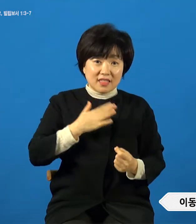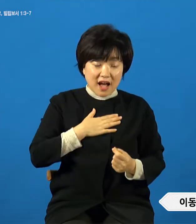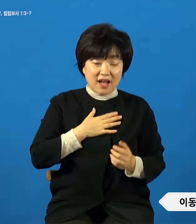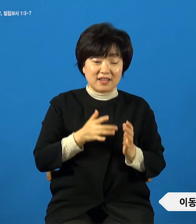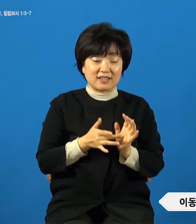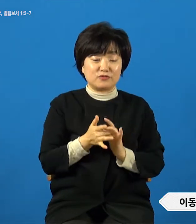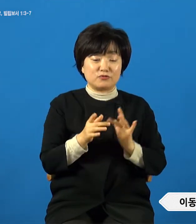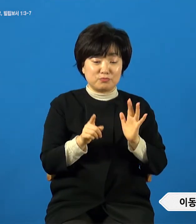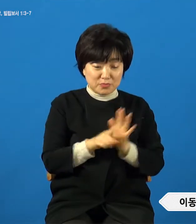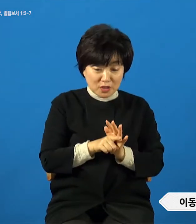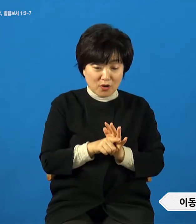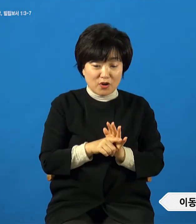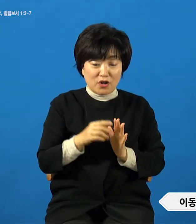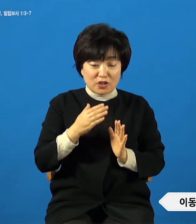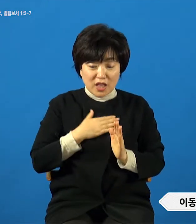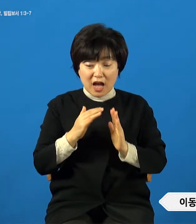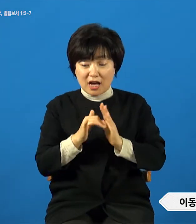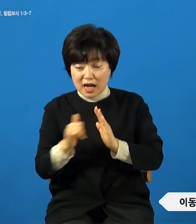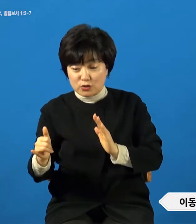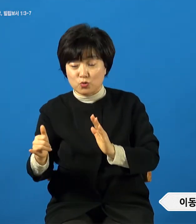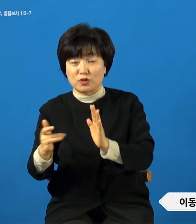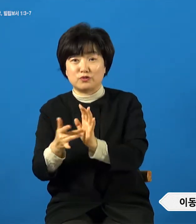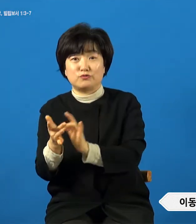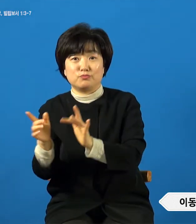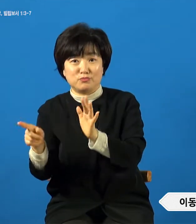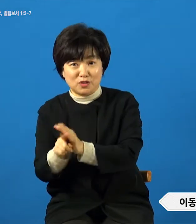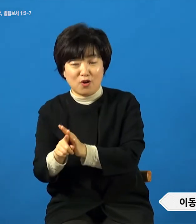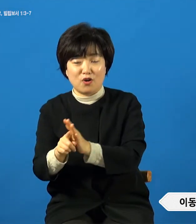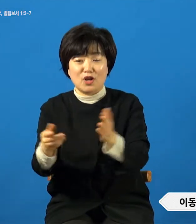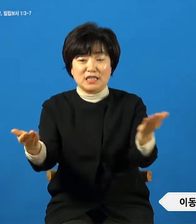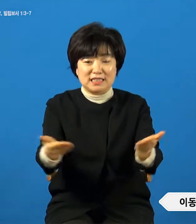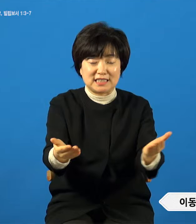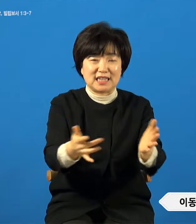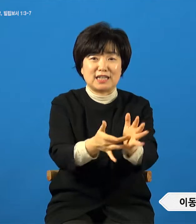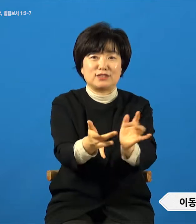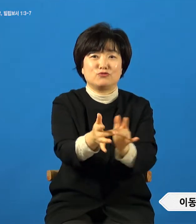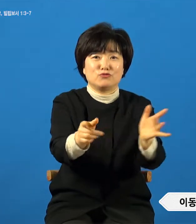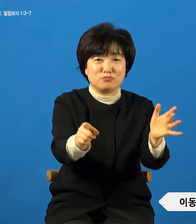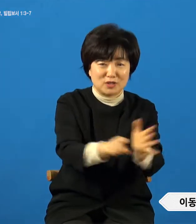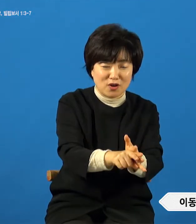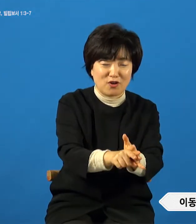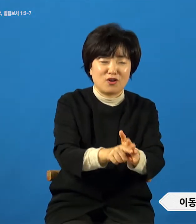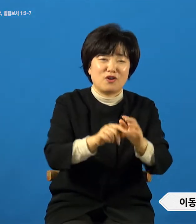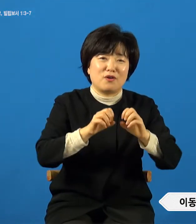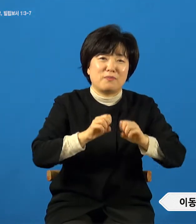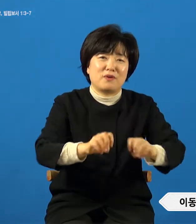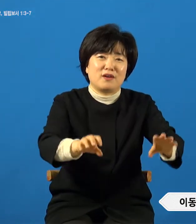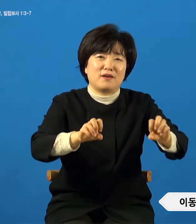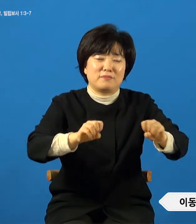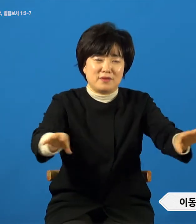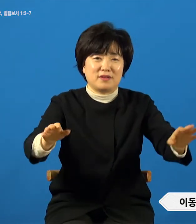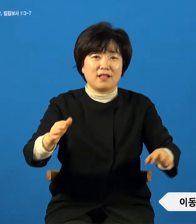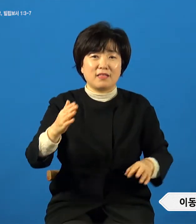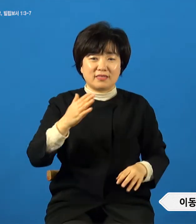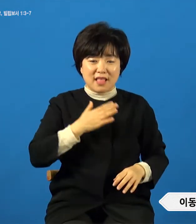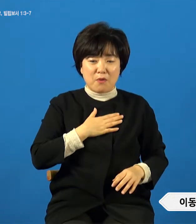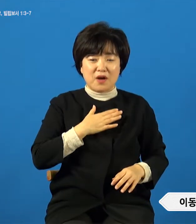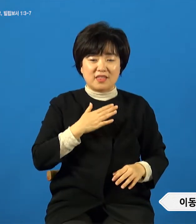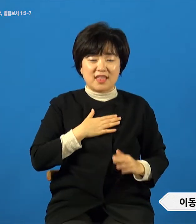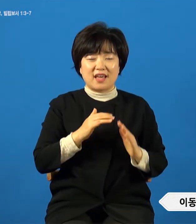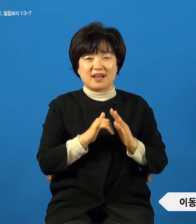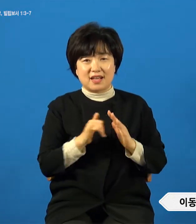일하고 있는 일터가 변할 수 있다는 놀라운 가능성의 시작입니다. 복음은 무엇입니까? 그래서 복음은 나와 내